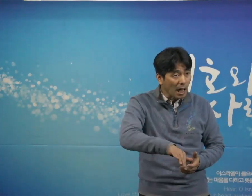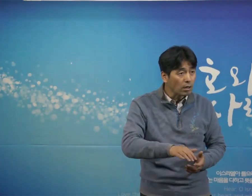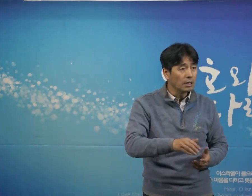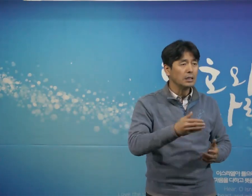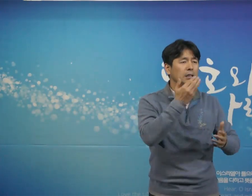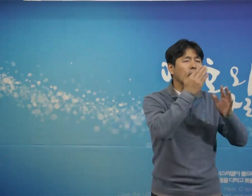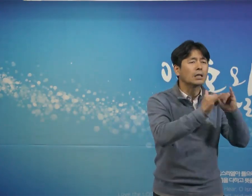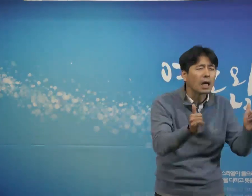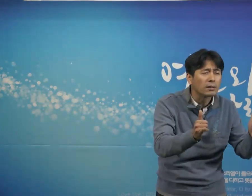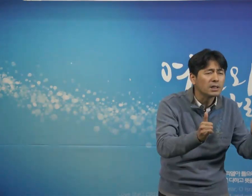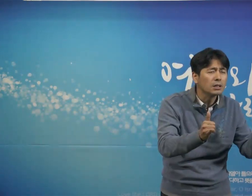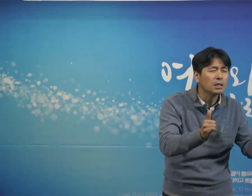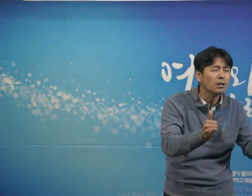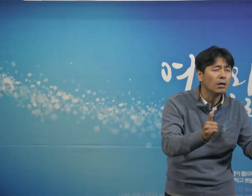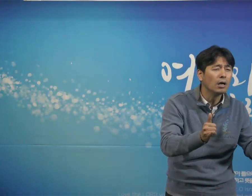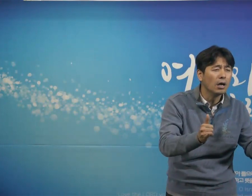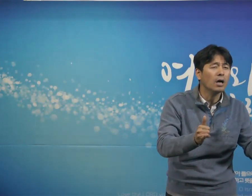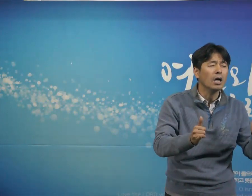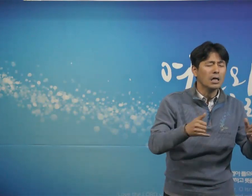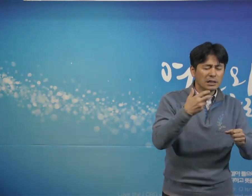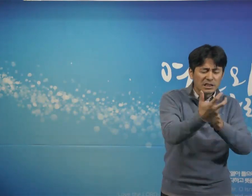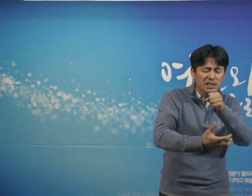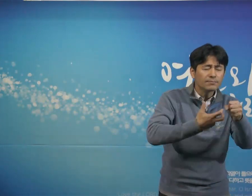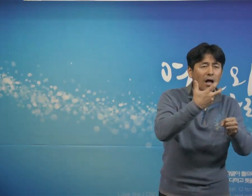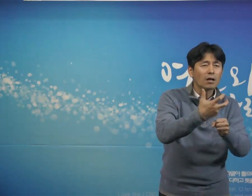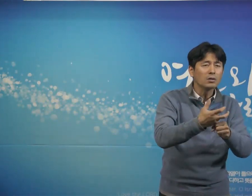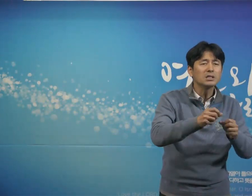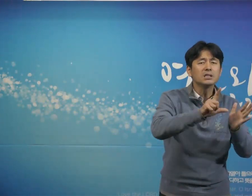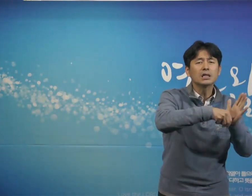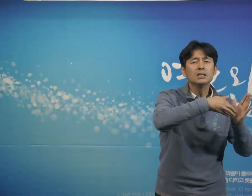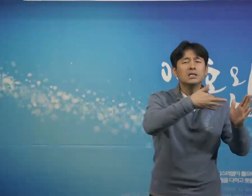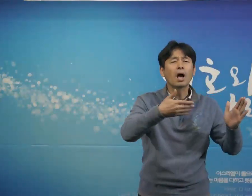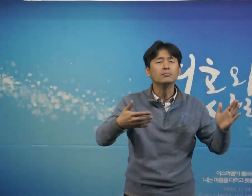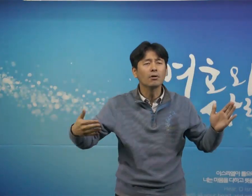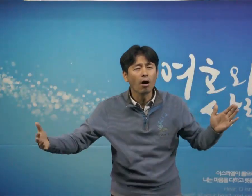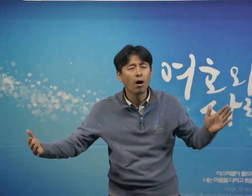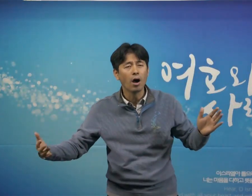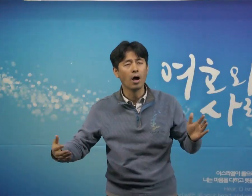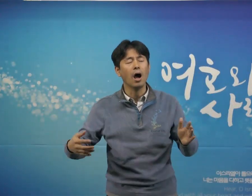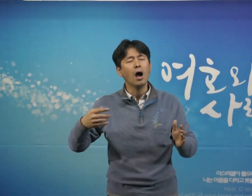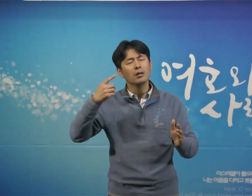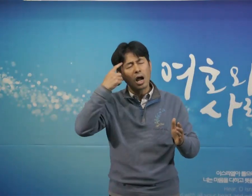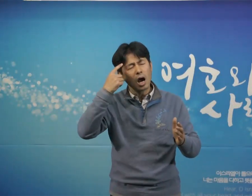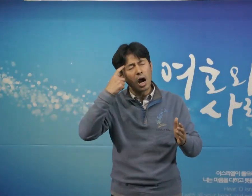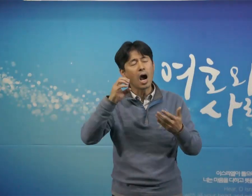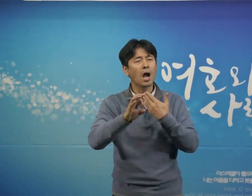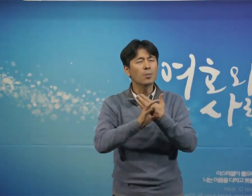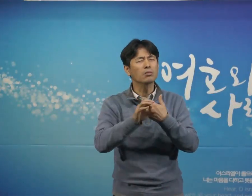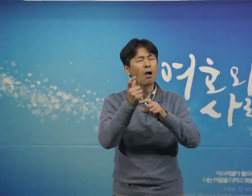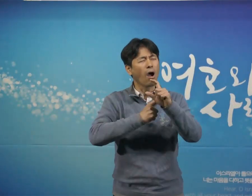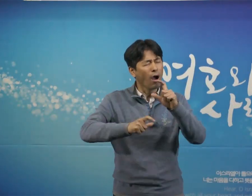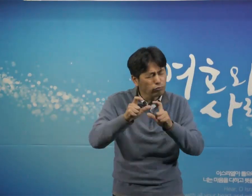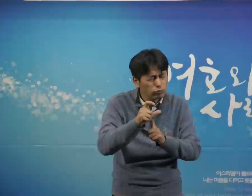수밖에 없었습니다. 그렇지만 하나님께서 이스라엘의 그 70년이라는 시간이 흐르게 하시고